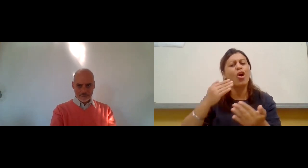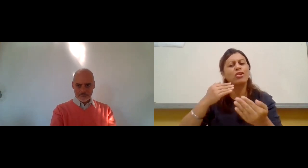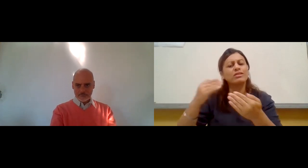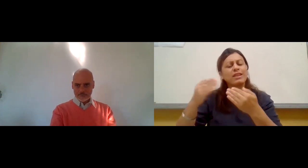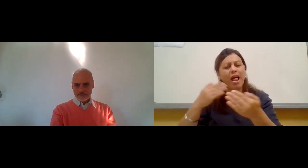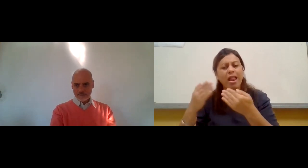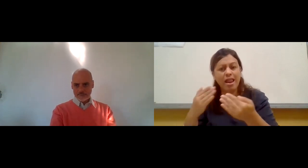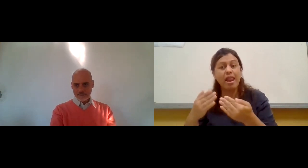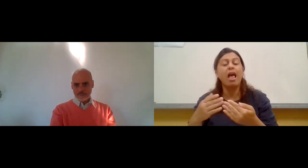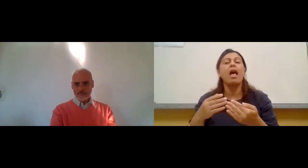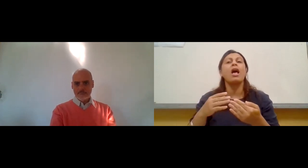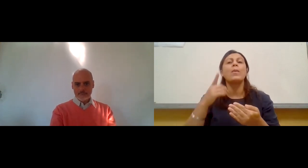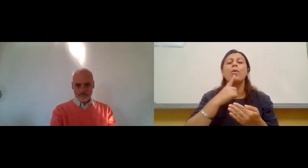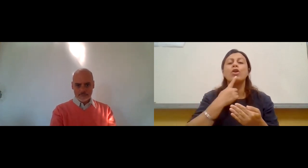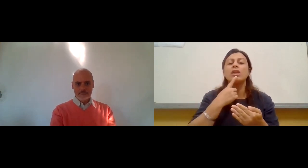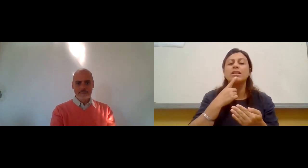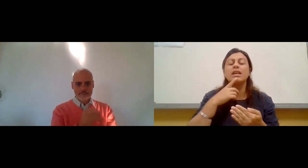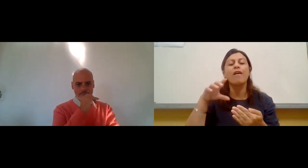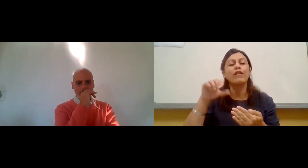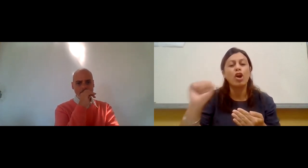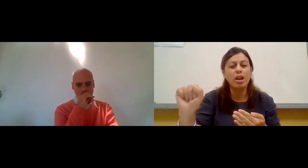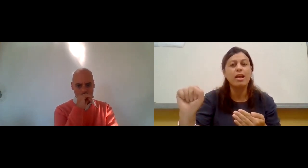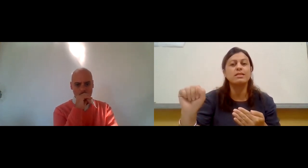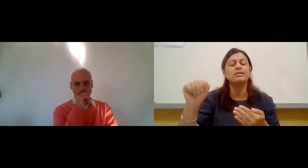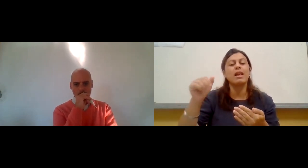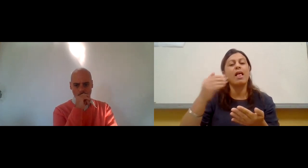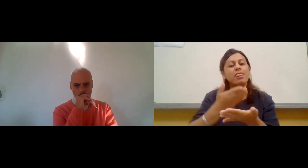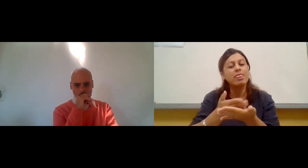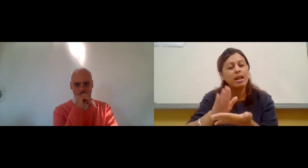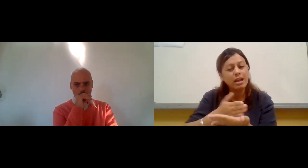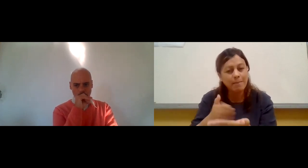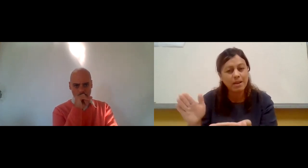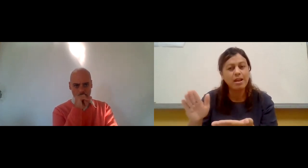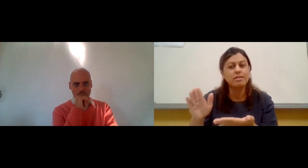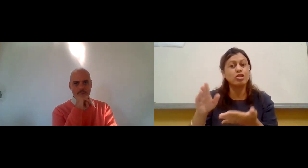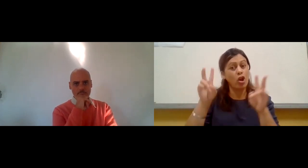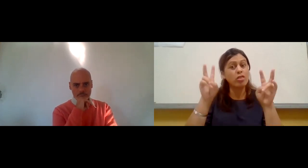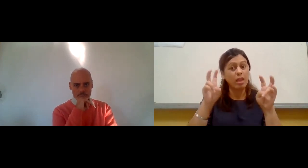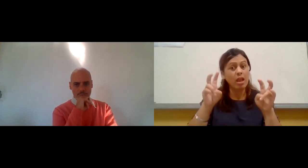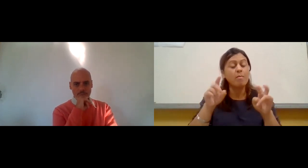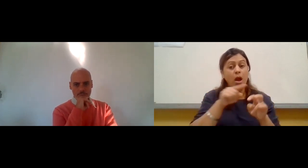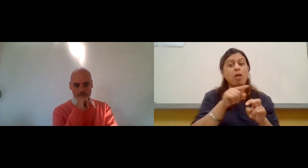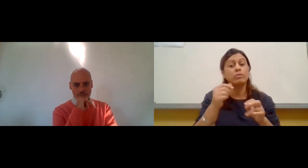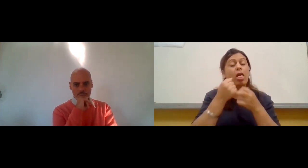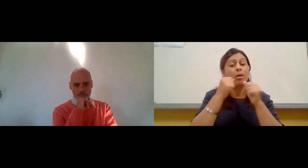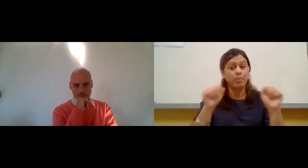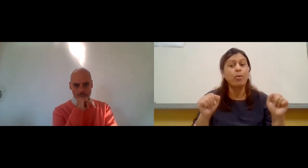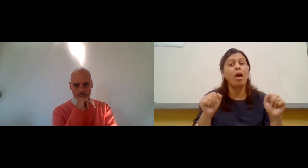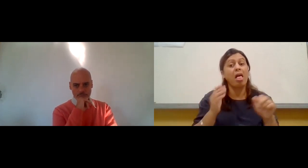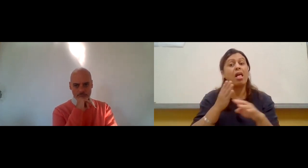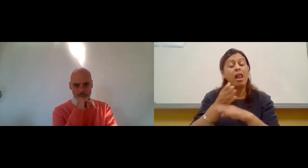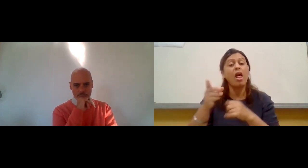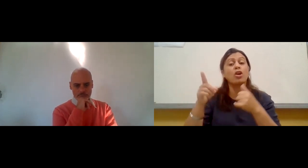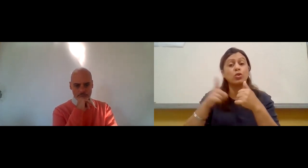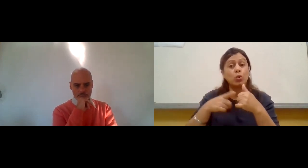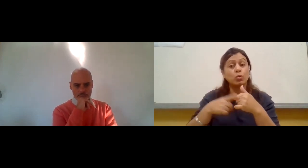el acoso y la discriminación. Digo porque si les interesa es bien interesante